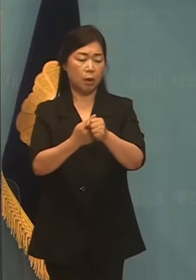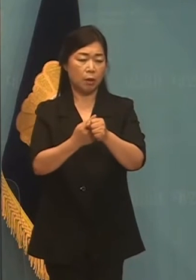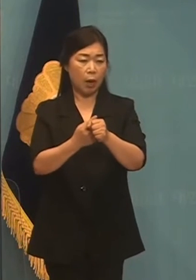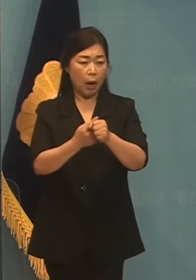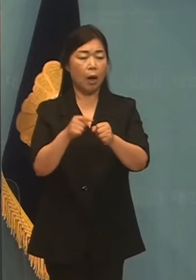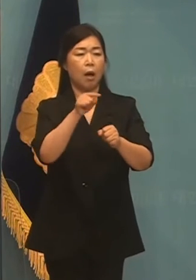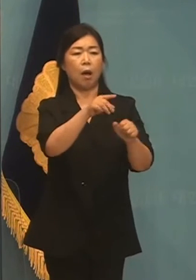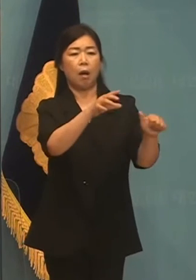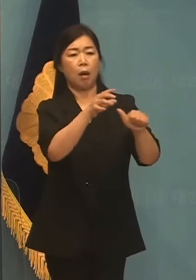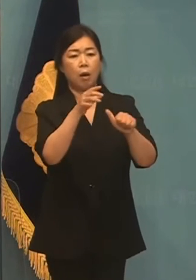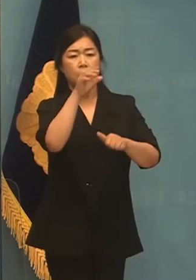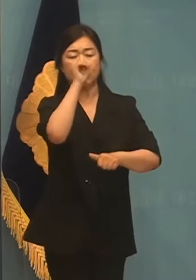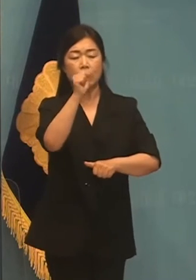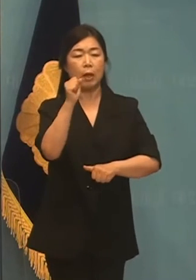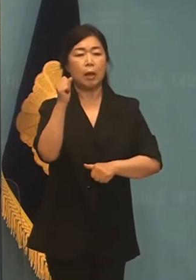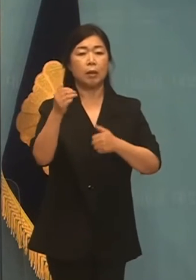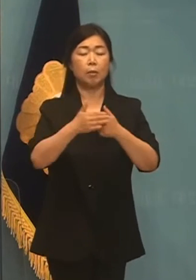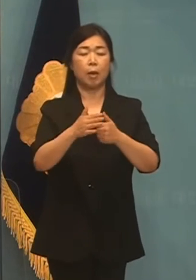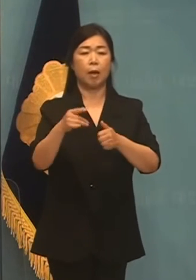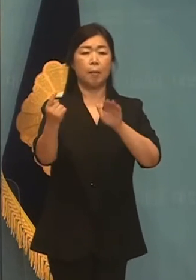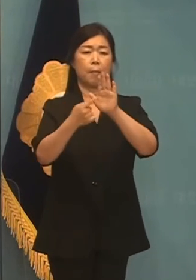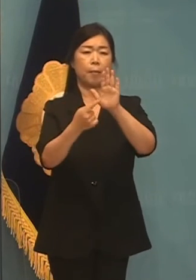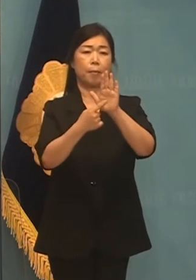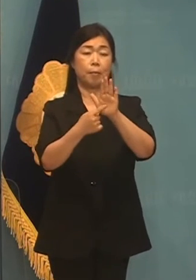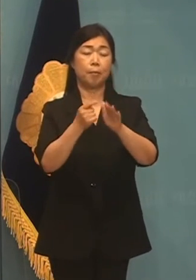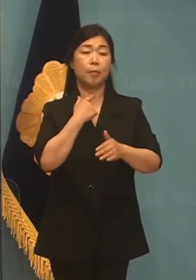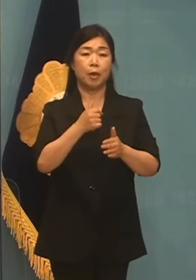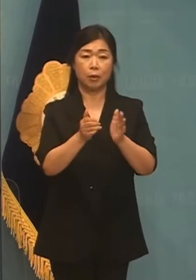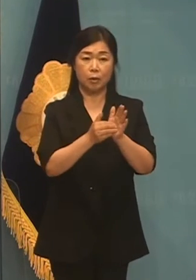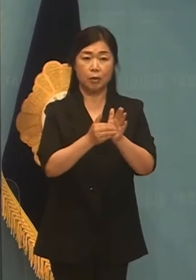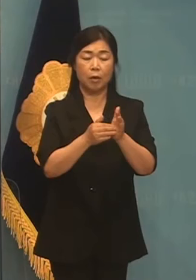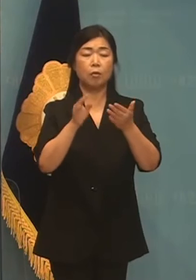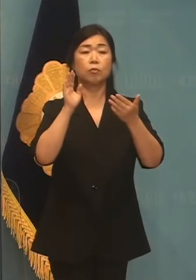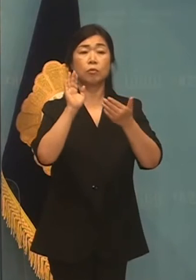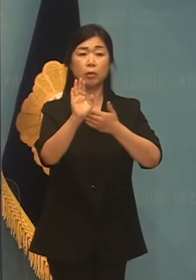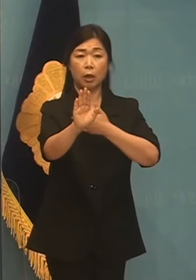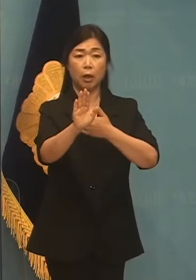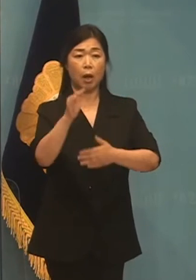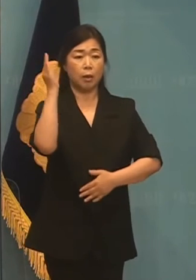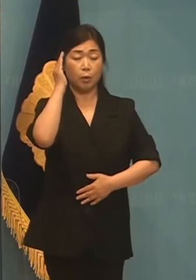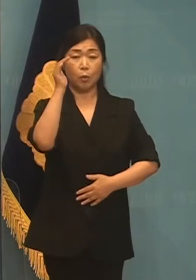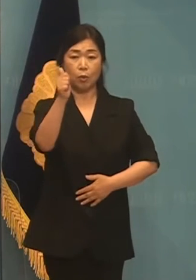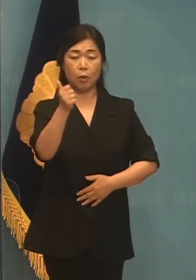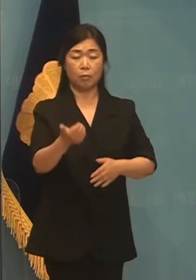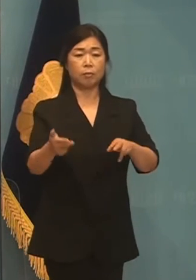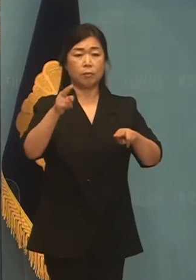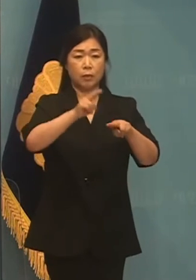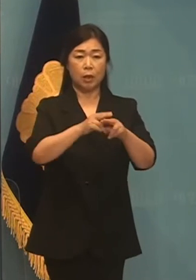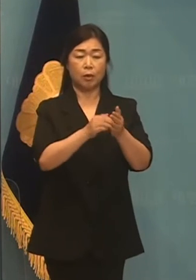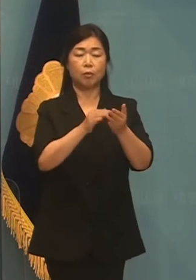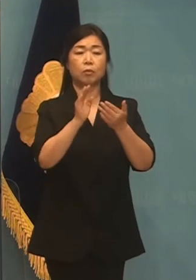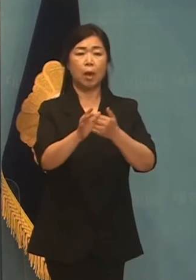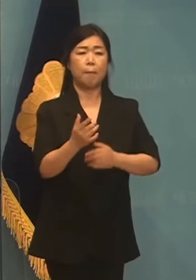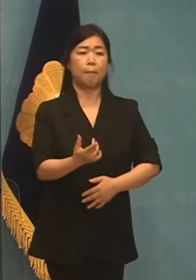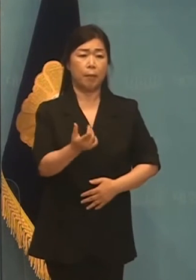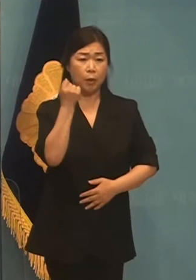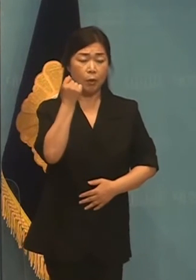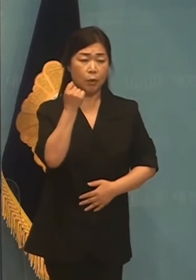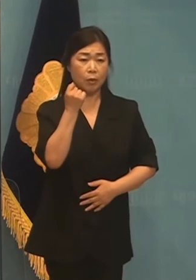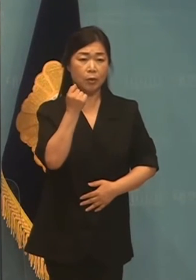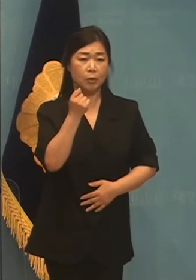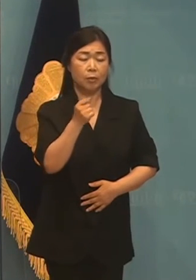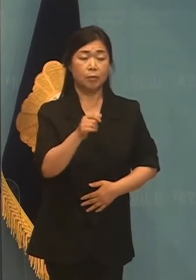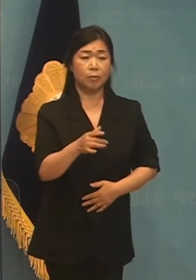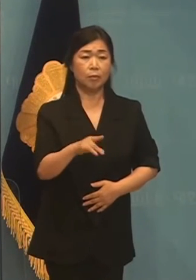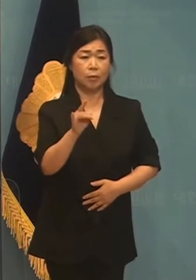공약으로 내걸었다고 알려져 있습니다. 그 후 대통령이 되자마자